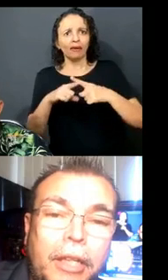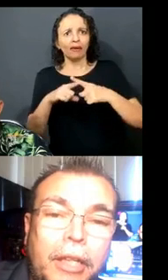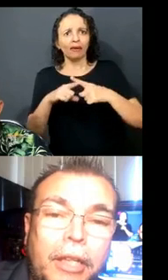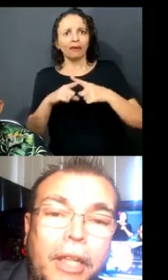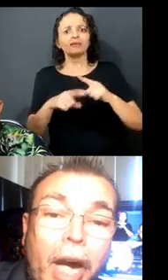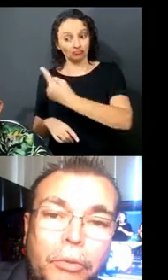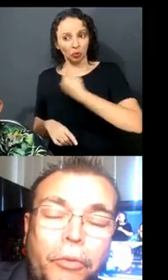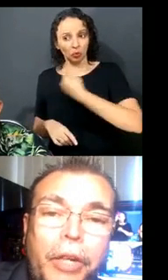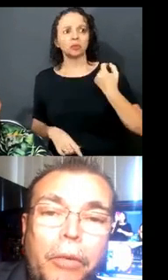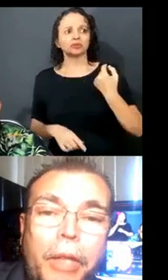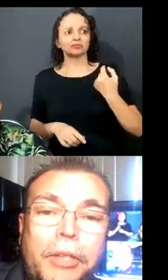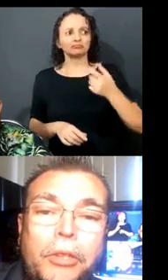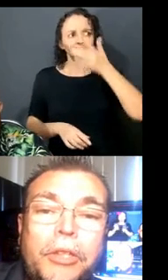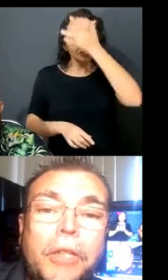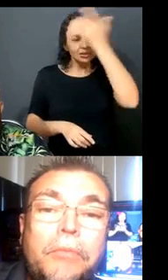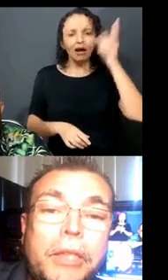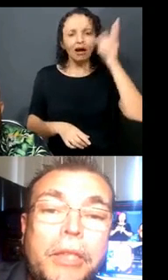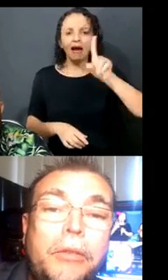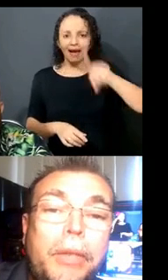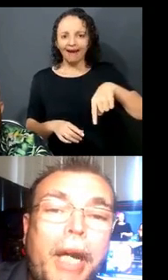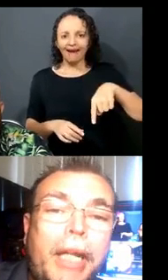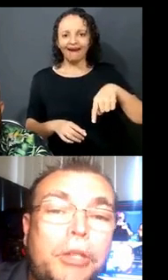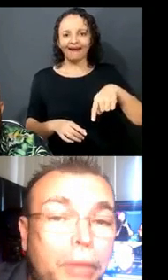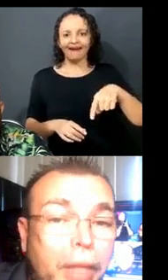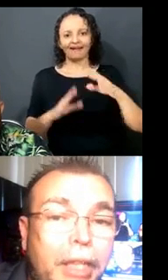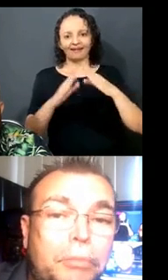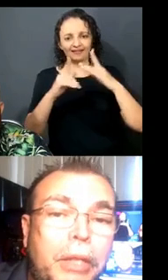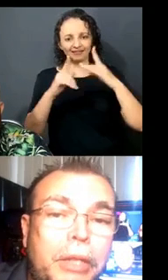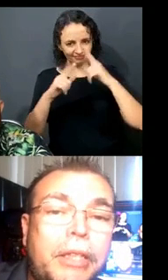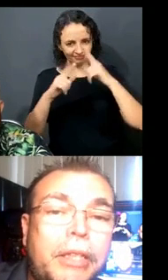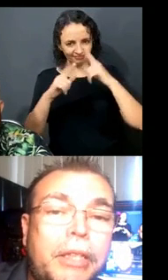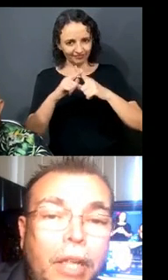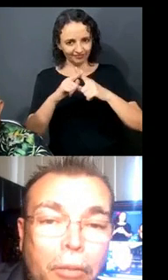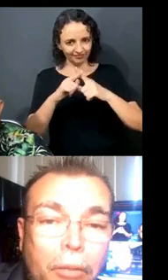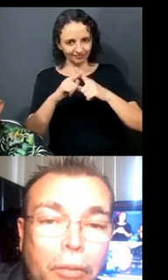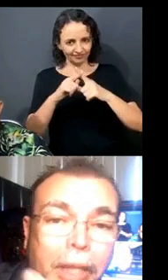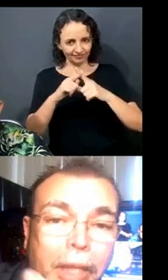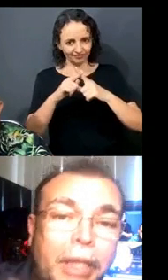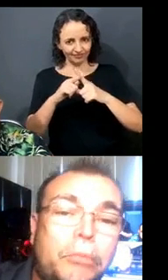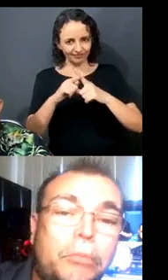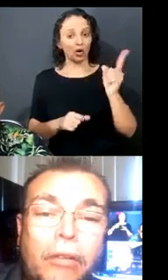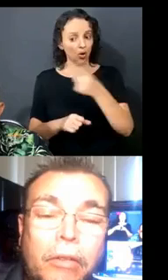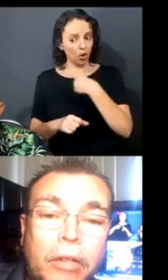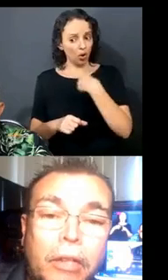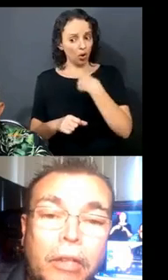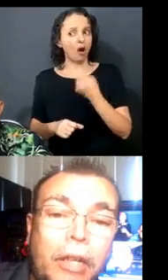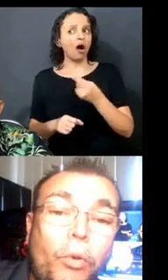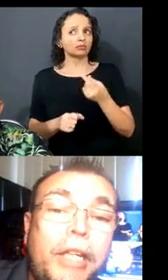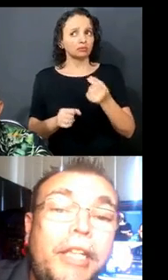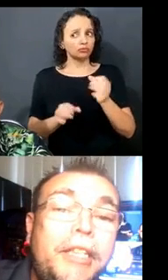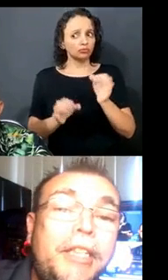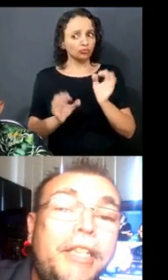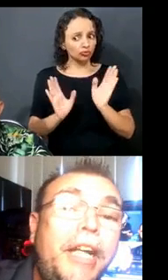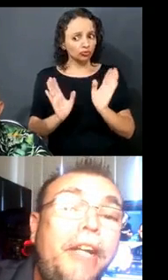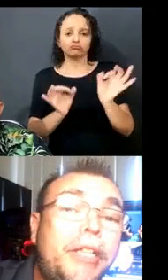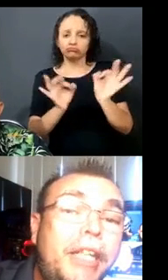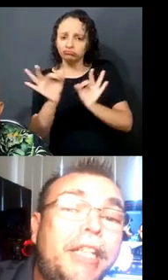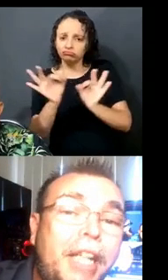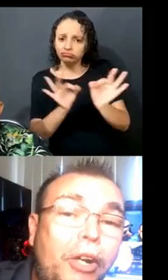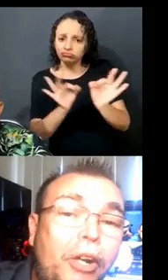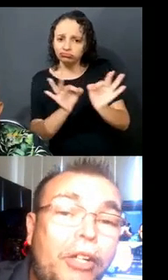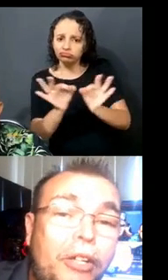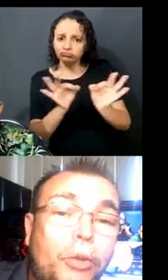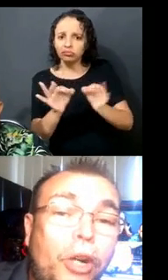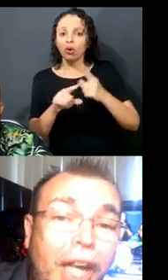eu acredito fielmente que nós estamos sendo preparados para a grande perseguição, para a grande tribulação, quando a gente nem vai poder ter